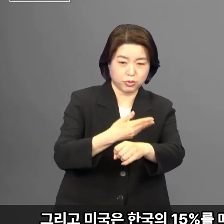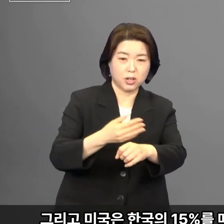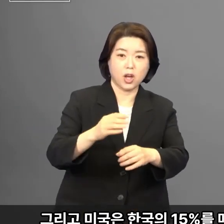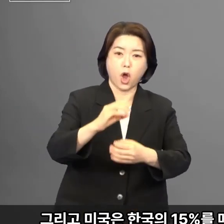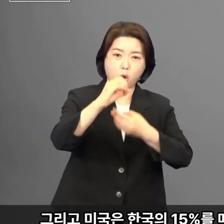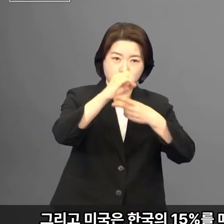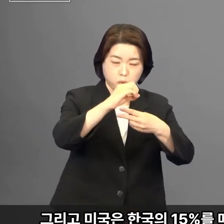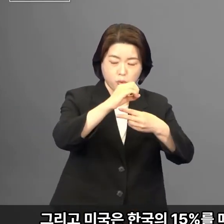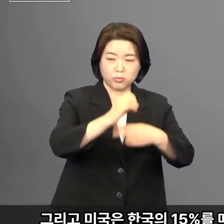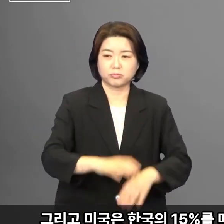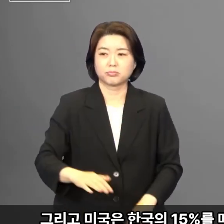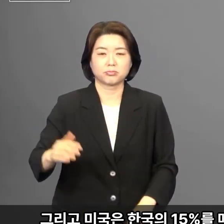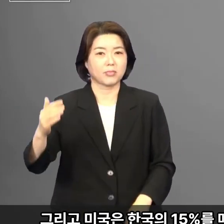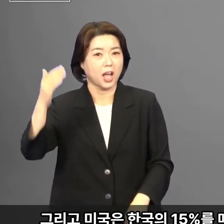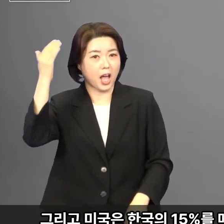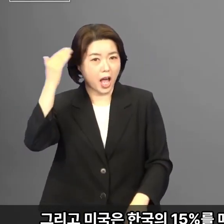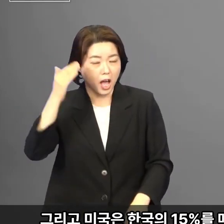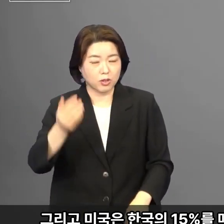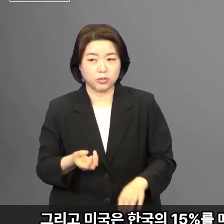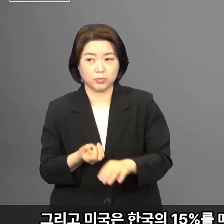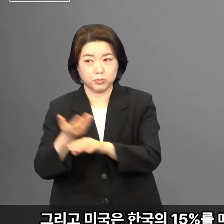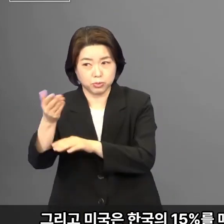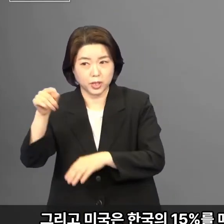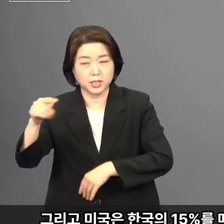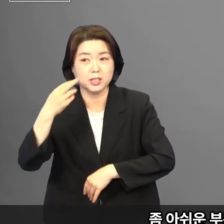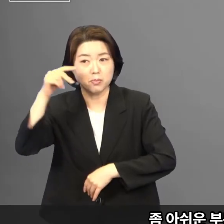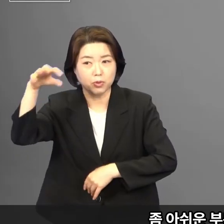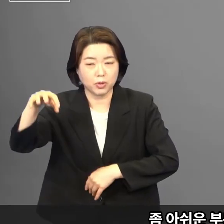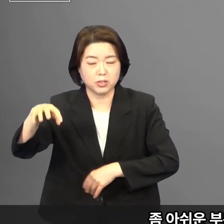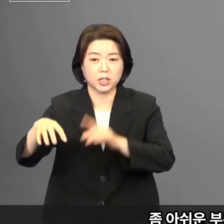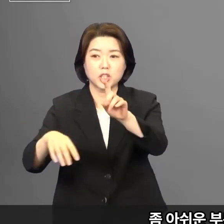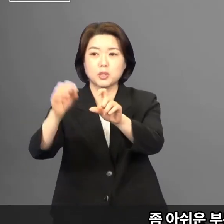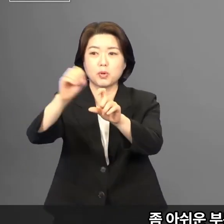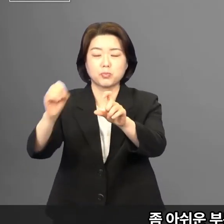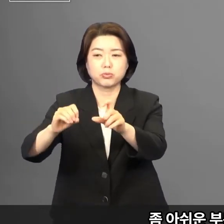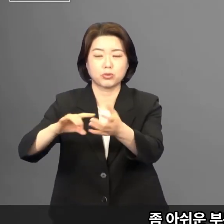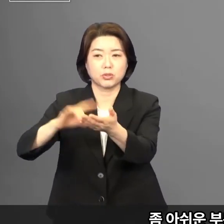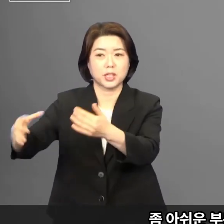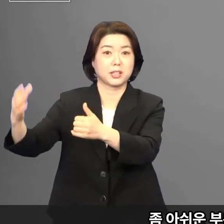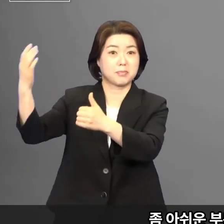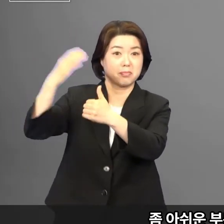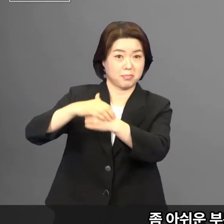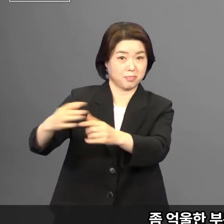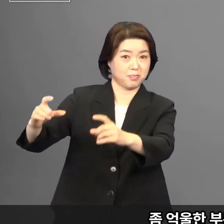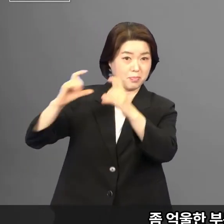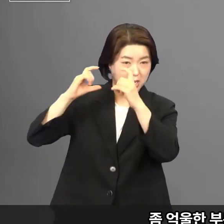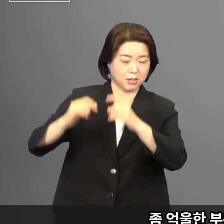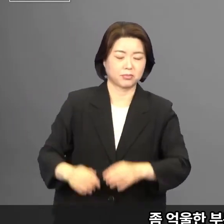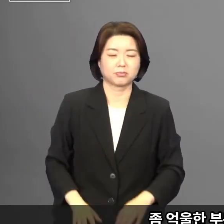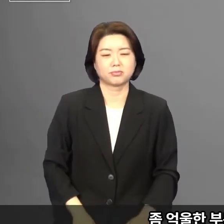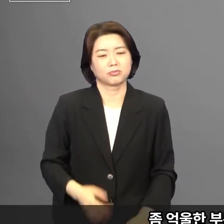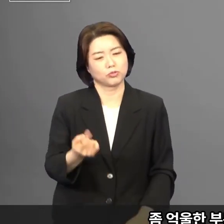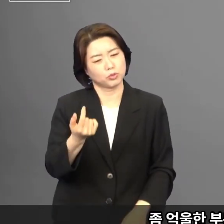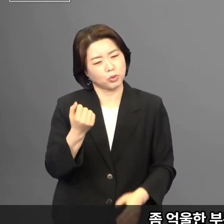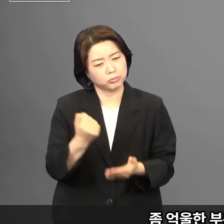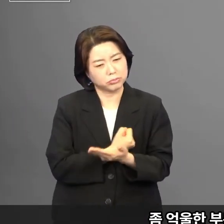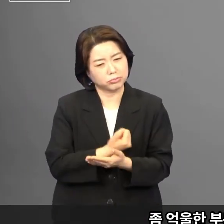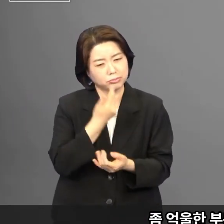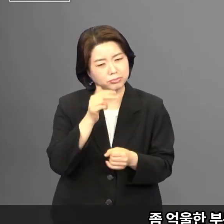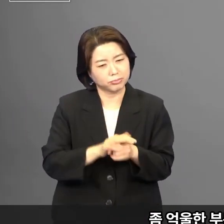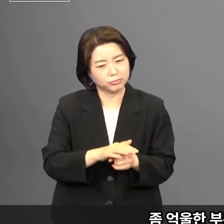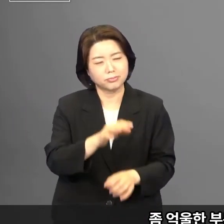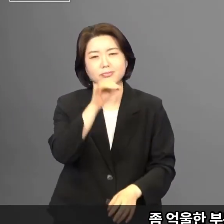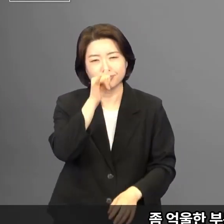것으로 합의하여 정리가 되었죠. 좀 아쉬운 부분들이 있긴 합니다. 좀 억울한 부분도